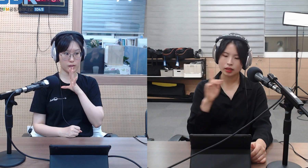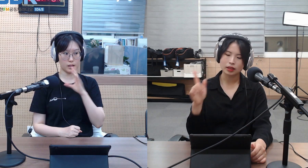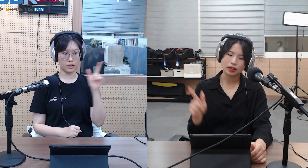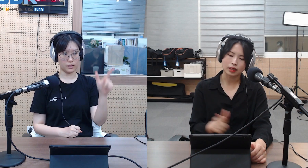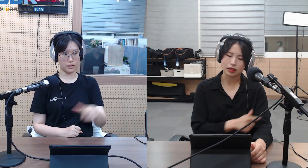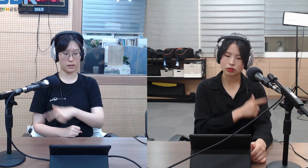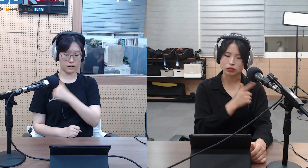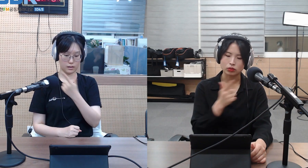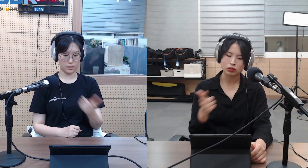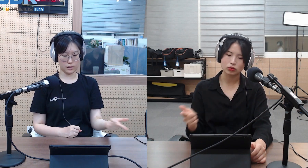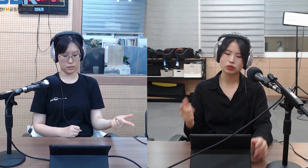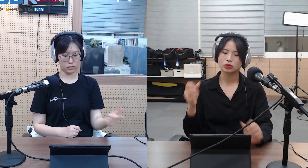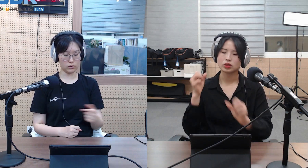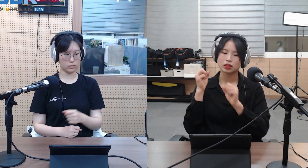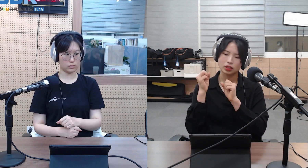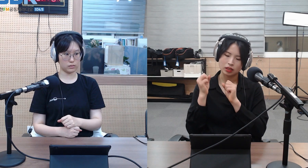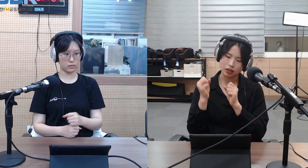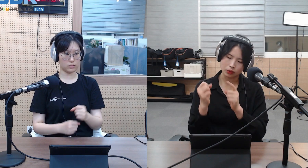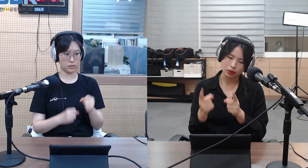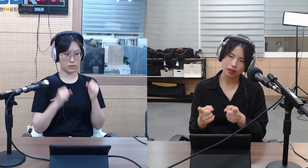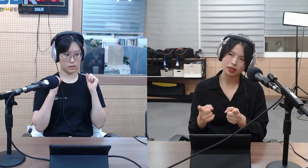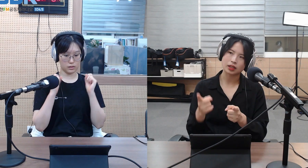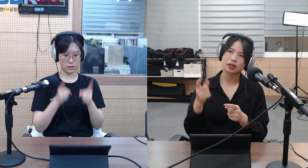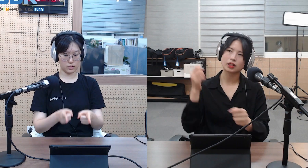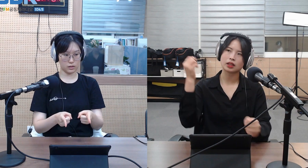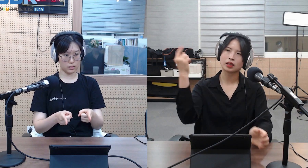단 하루 기회가